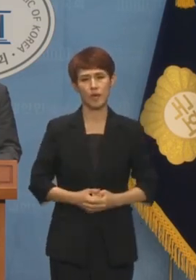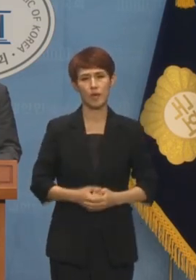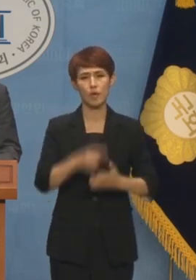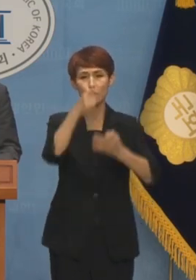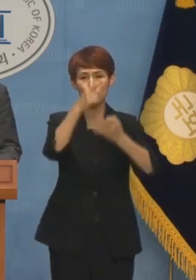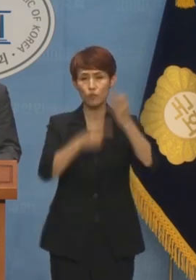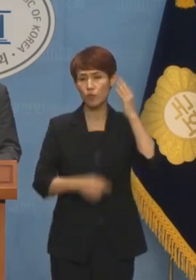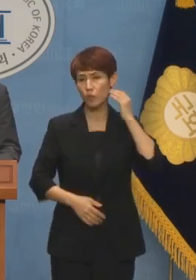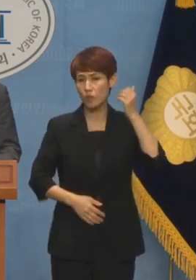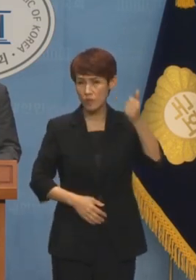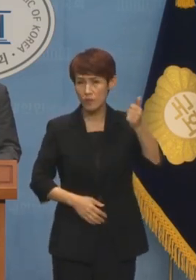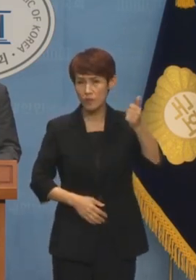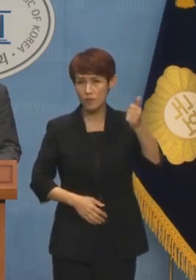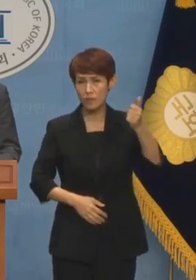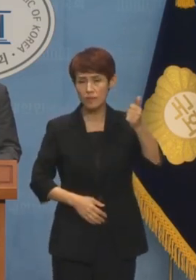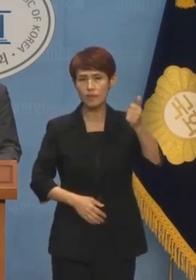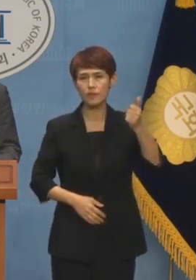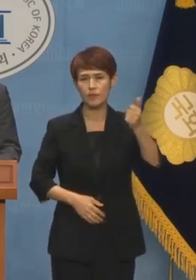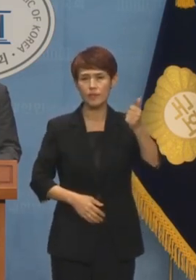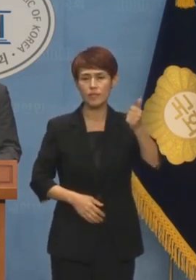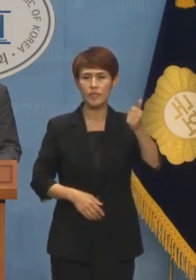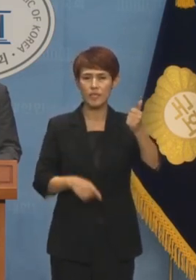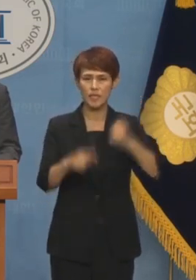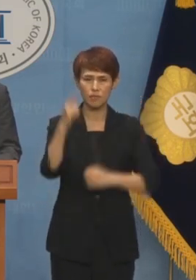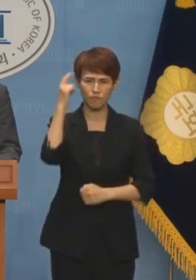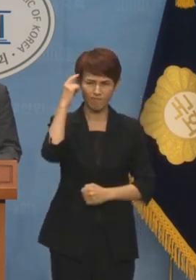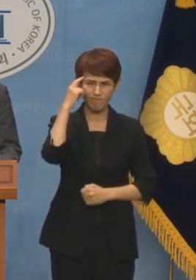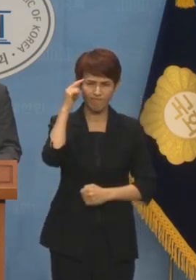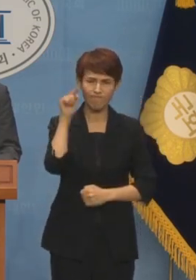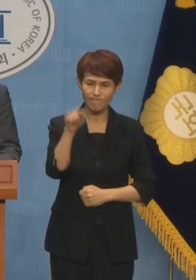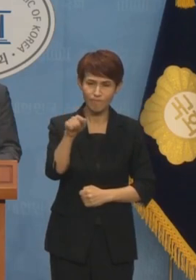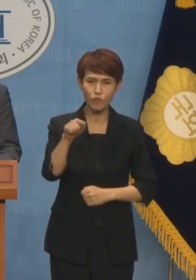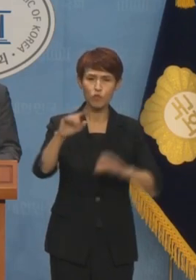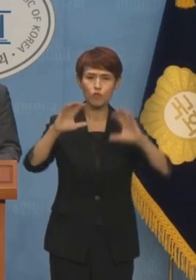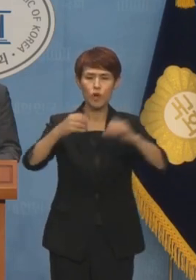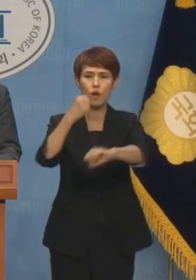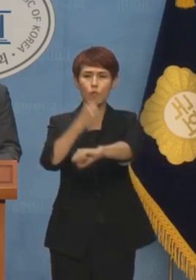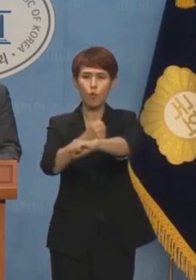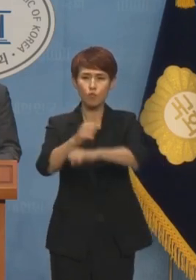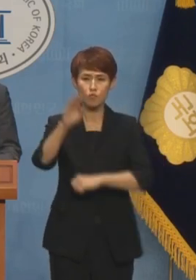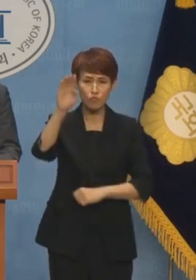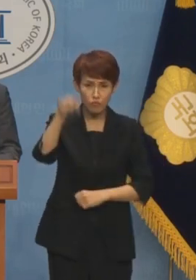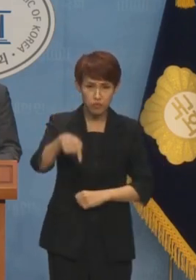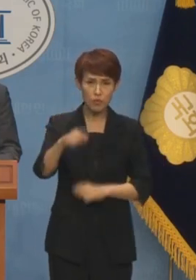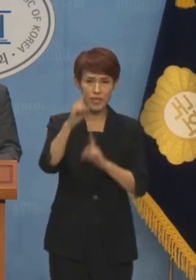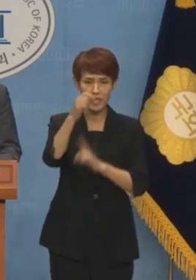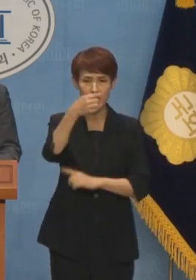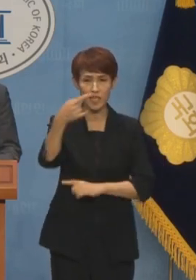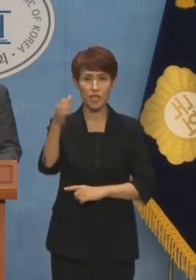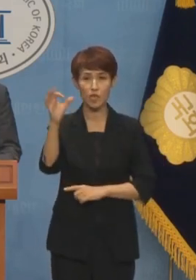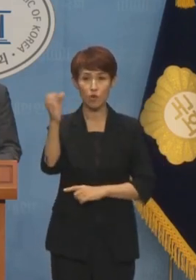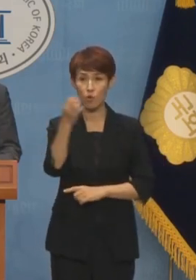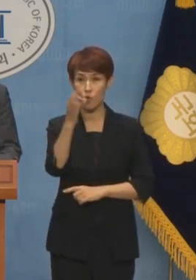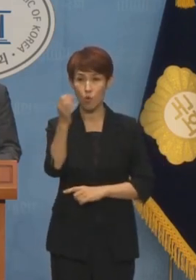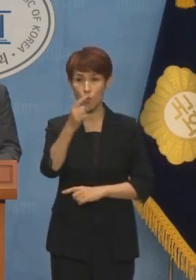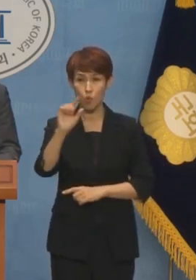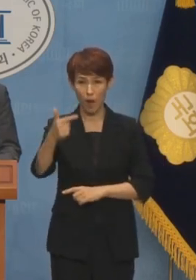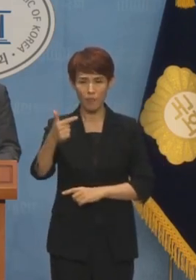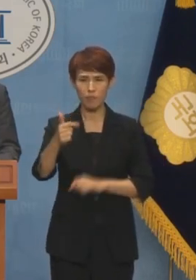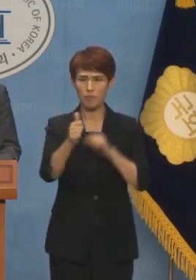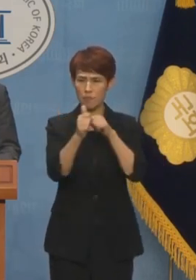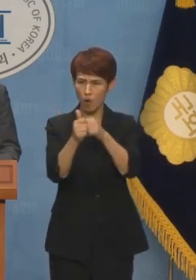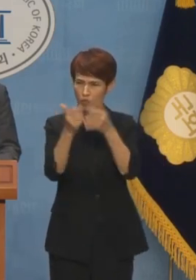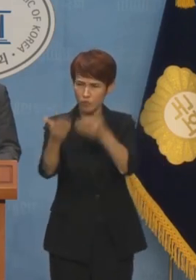윤석열 대통령은 시대착오적 인식의 정점에 서 있는 국가보훈부 이완 차관을 즉각 경질해야